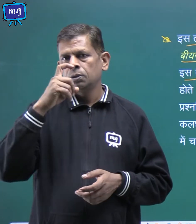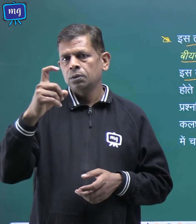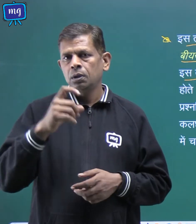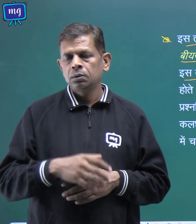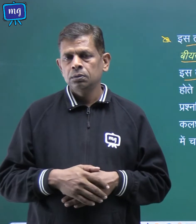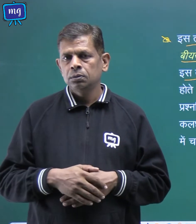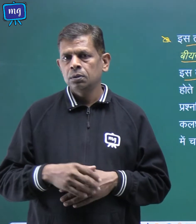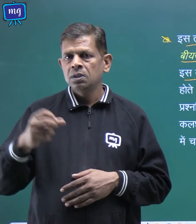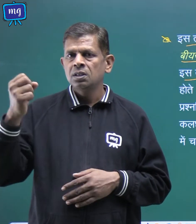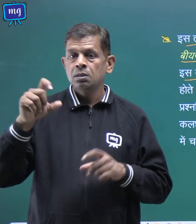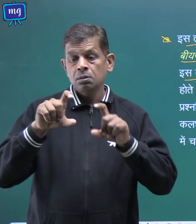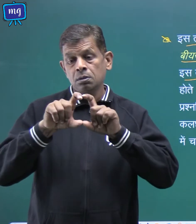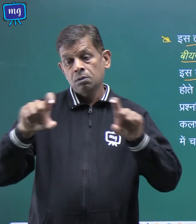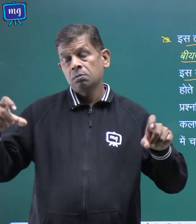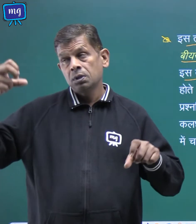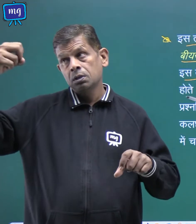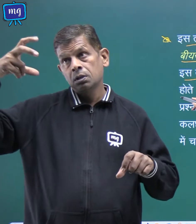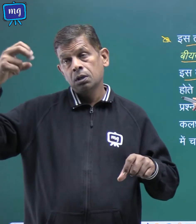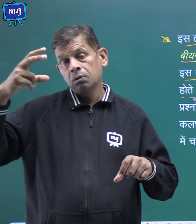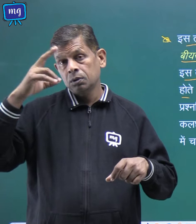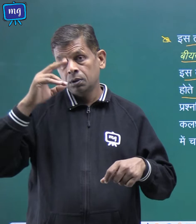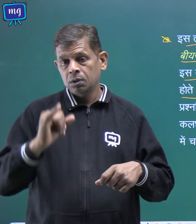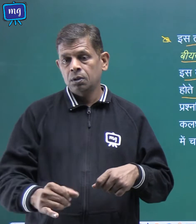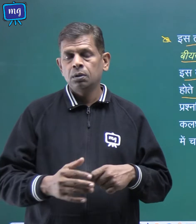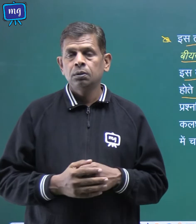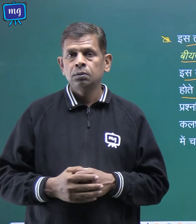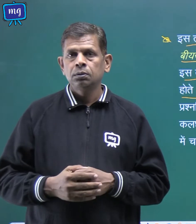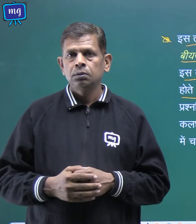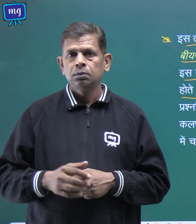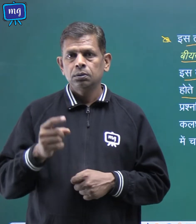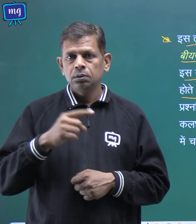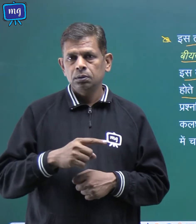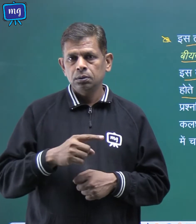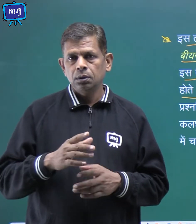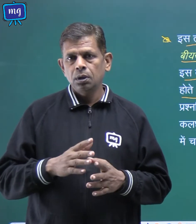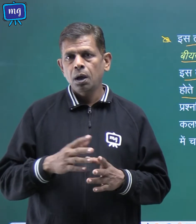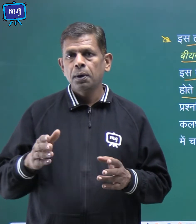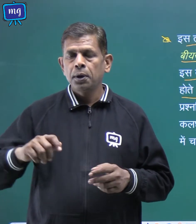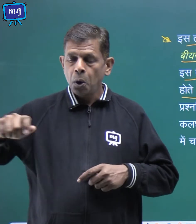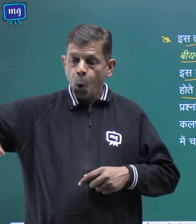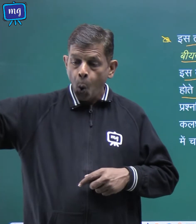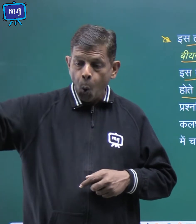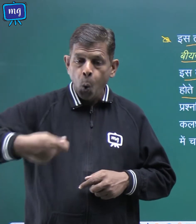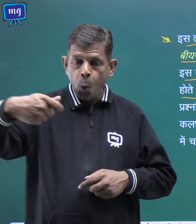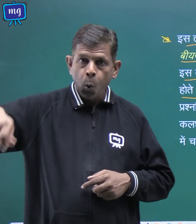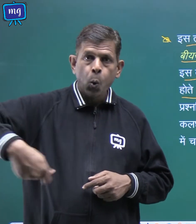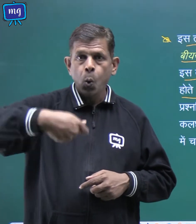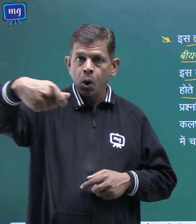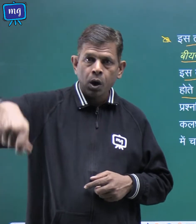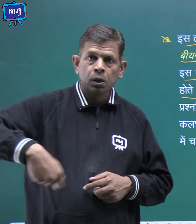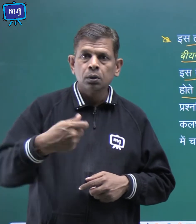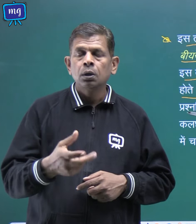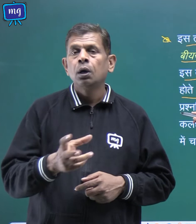7 सुस्पष्ट तारे होते हैं। यह बड़ी कलछी अथवा प्रश्न